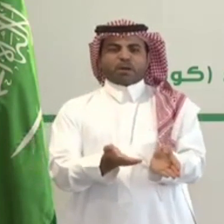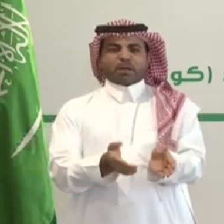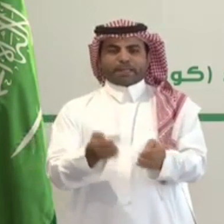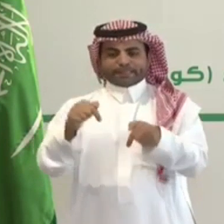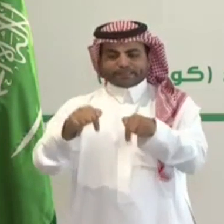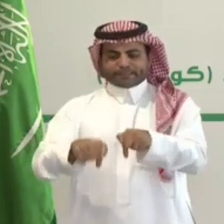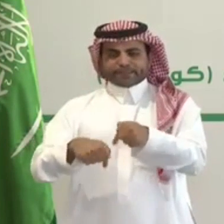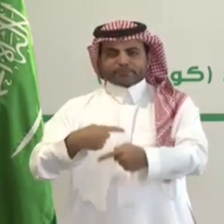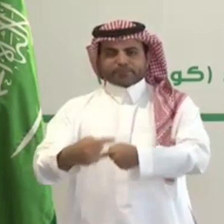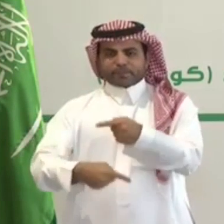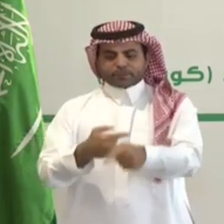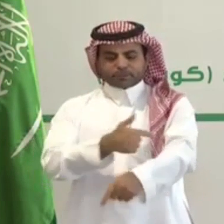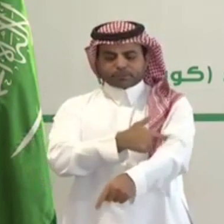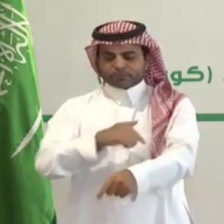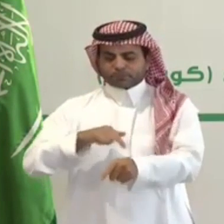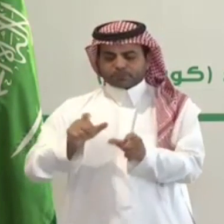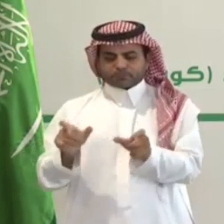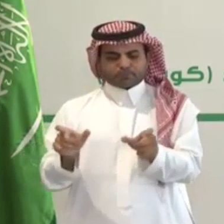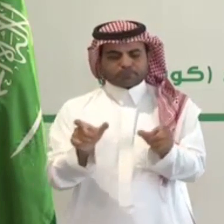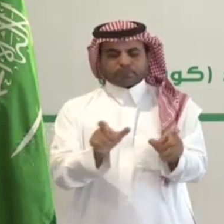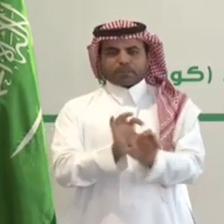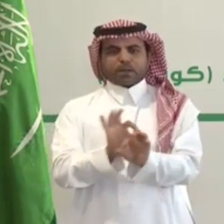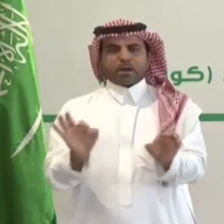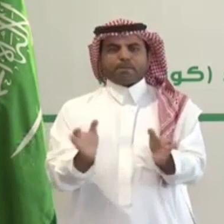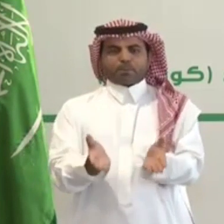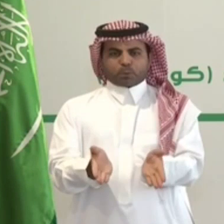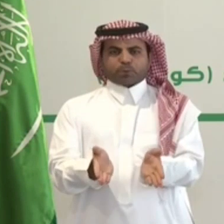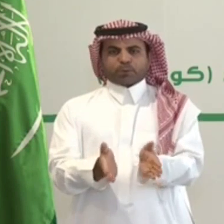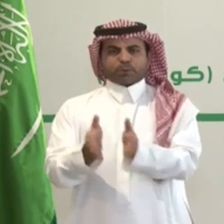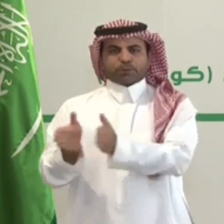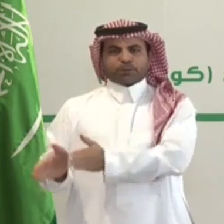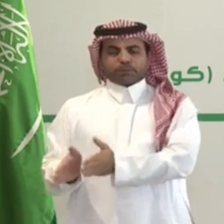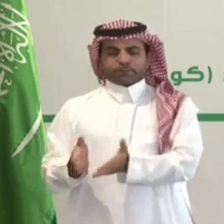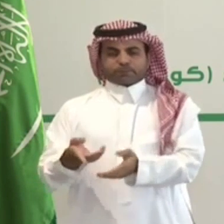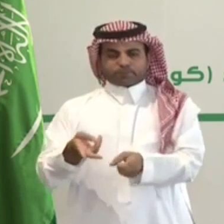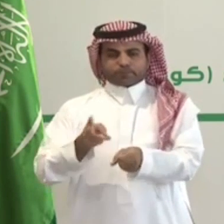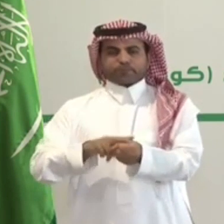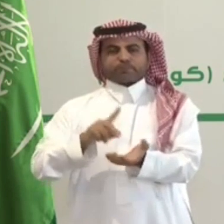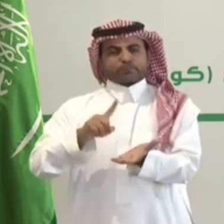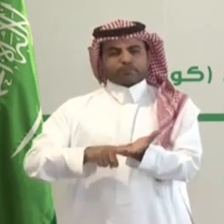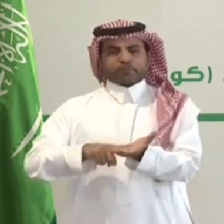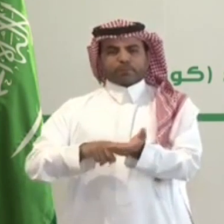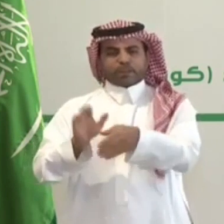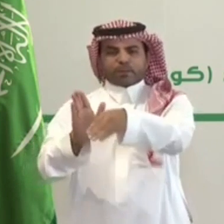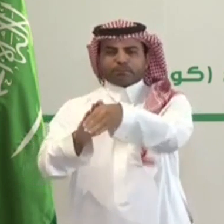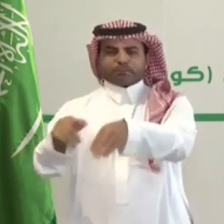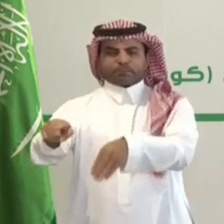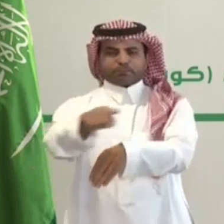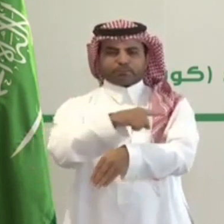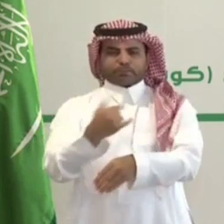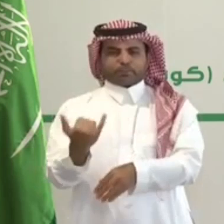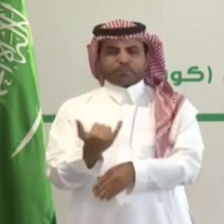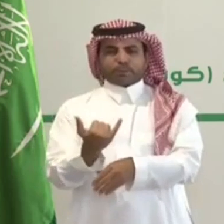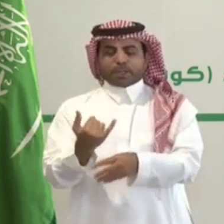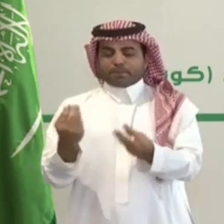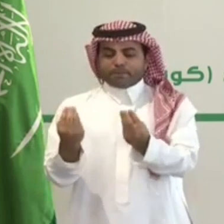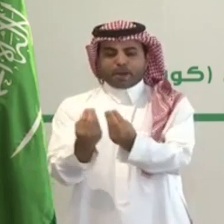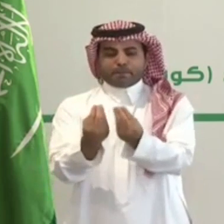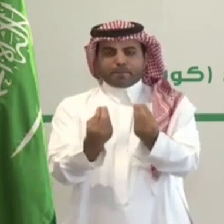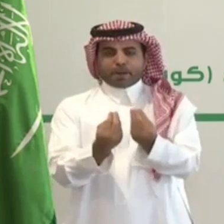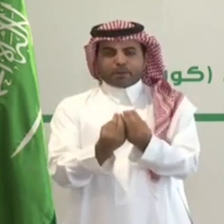وتتلقى الآن الرعاية الصحية اللازمة. وهذا يؤكد مجددا بأن المخالطة للحالات أمر